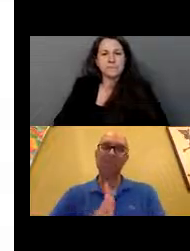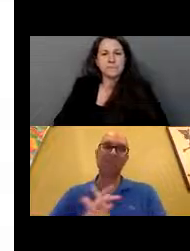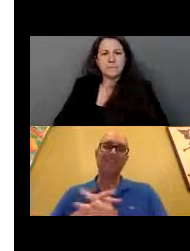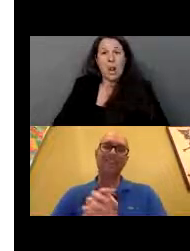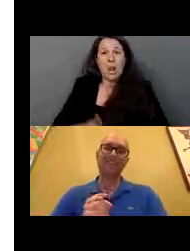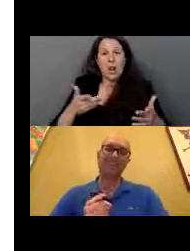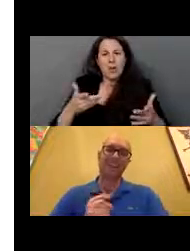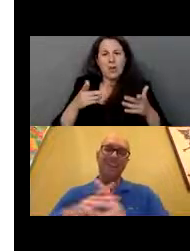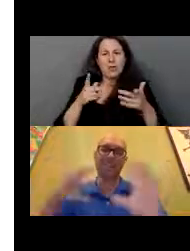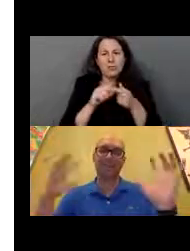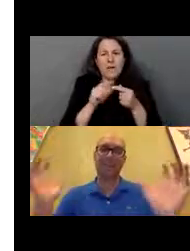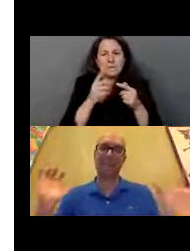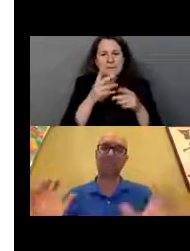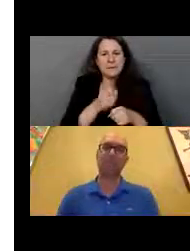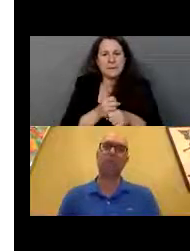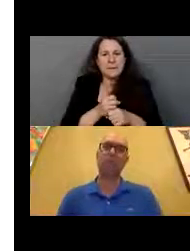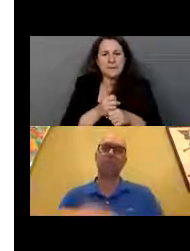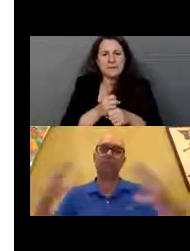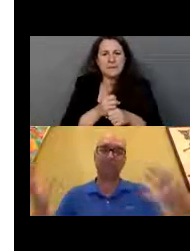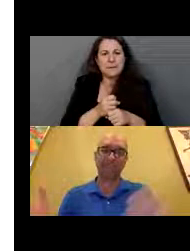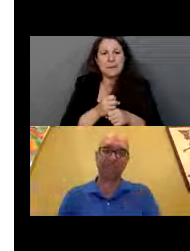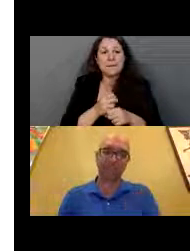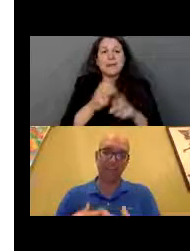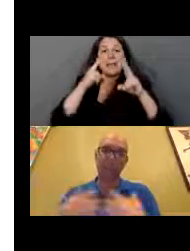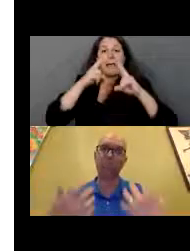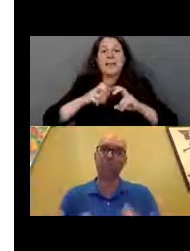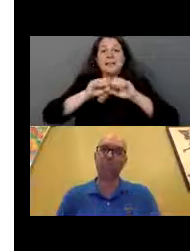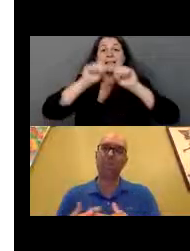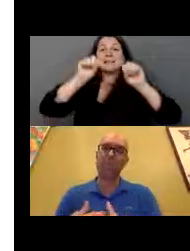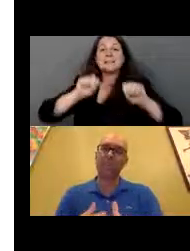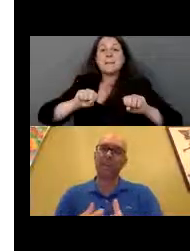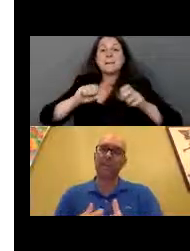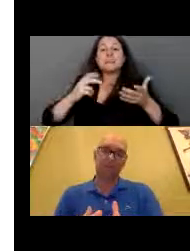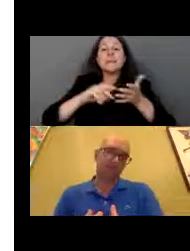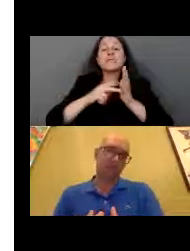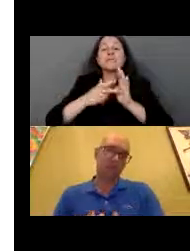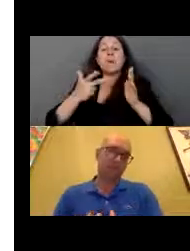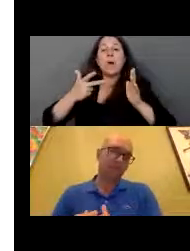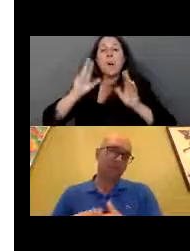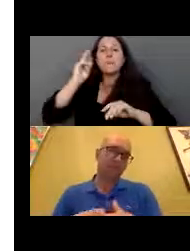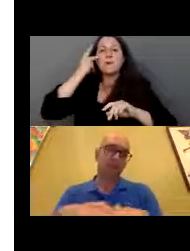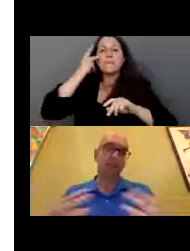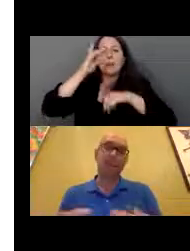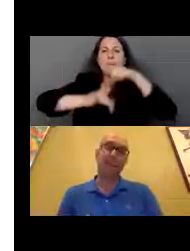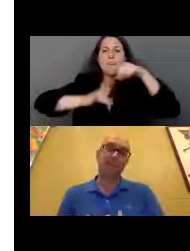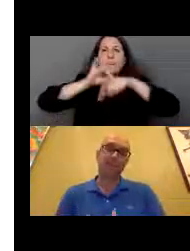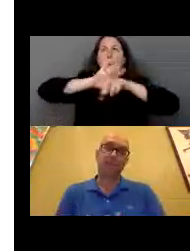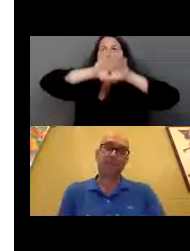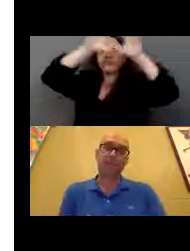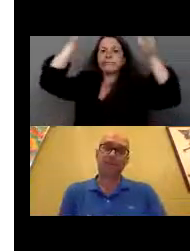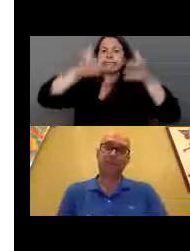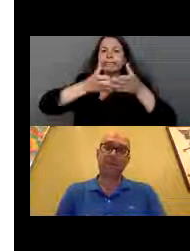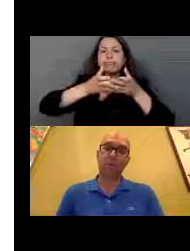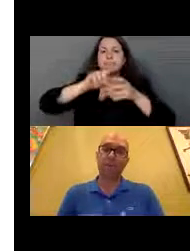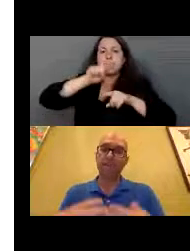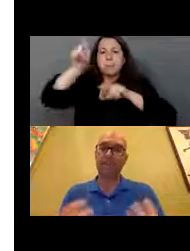je vais juste dire, on a une analyse systématique. Ce qu'on fait, c'est qu'on prend toutes les politiques climatiques autour du monde. Et on a vu qu'il n'y a aucune référence en fait, au